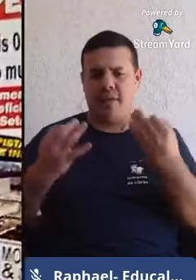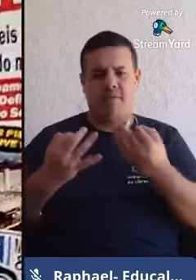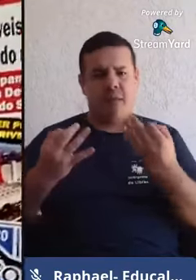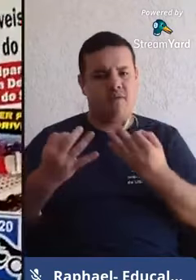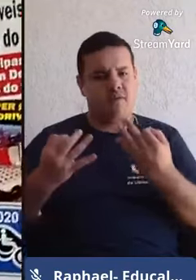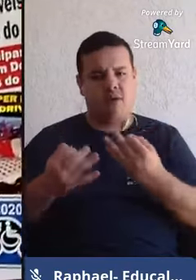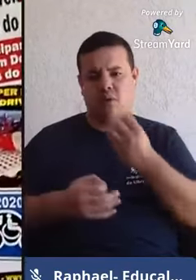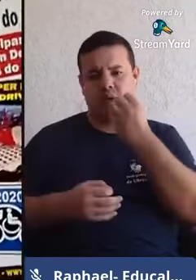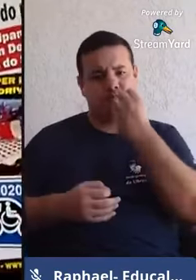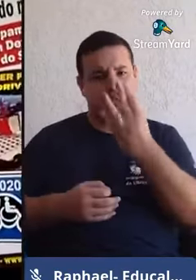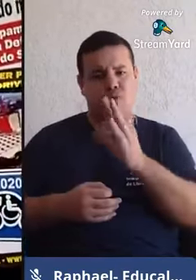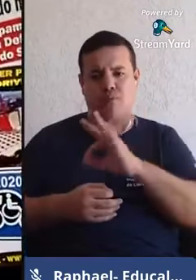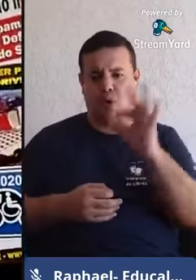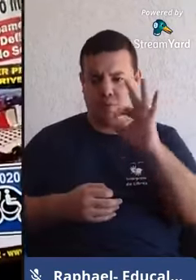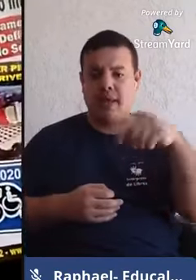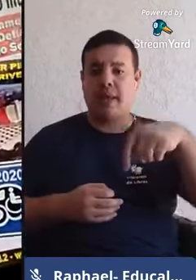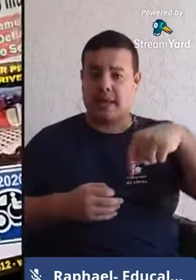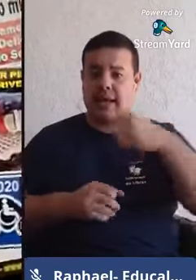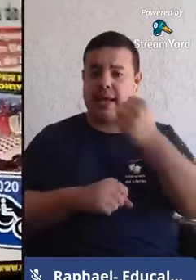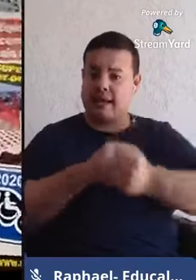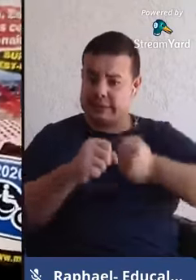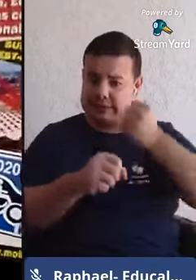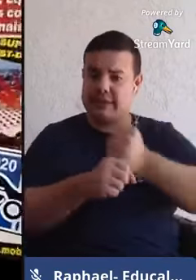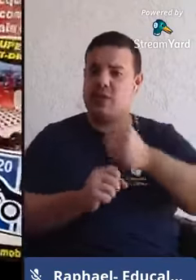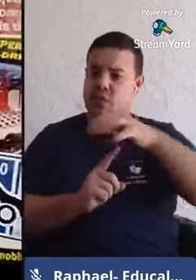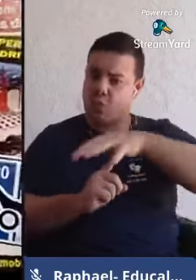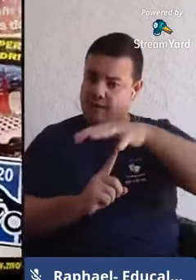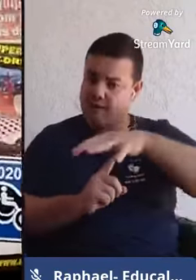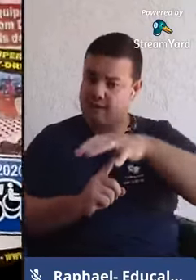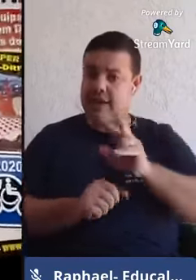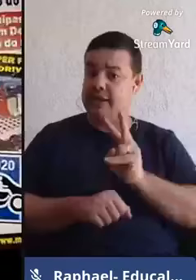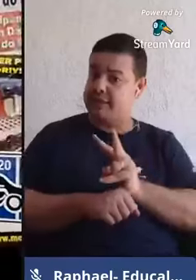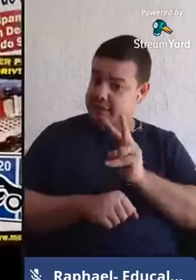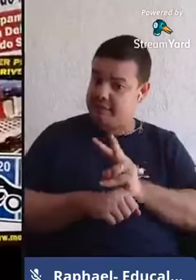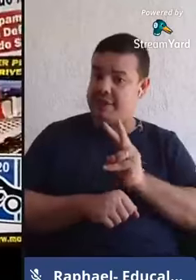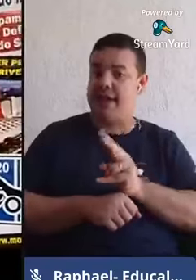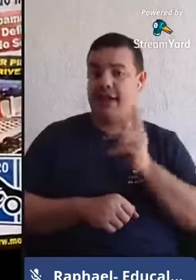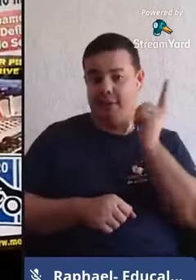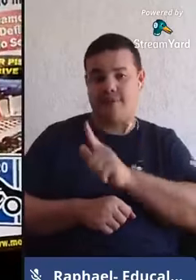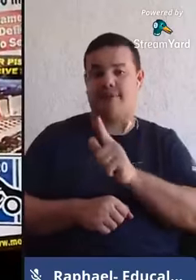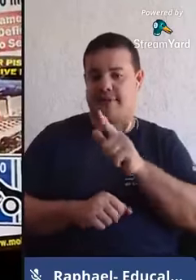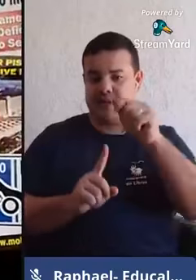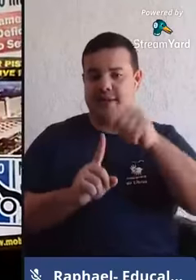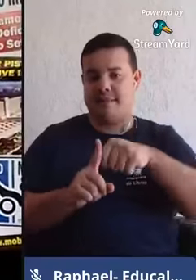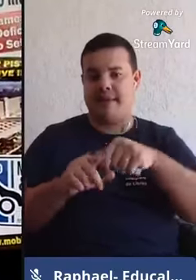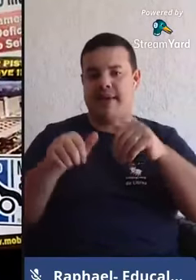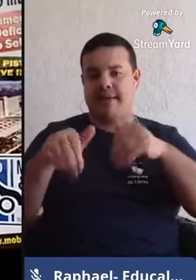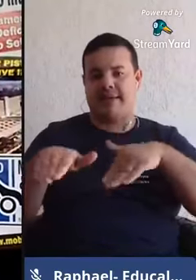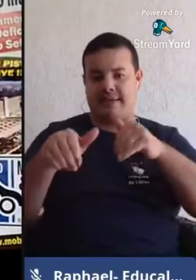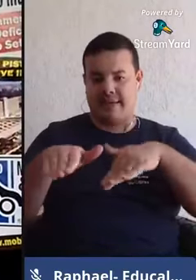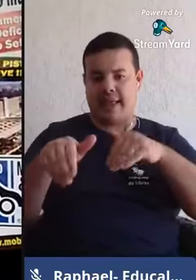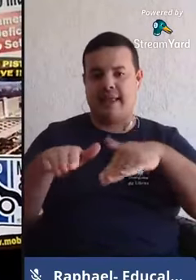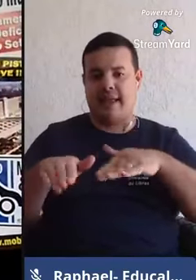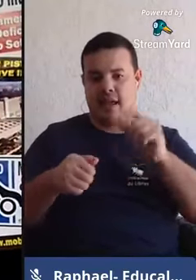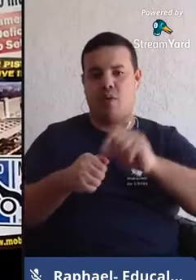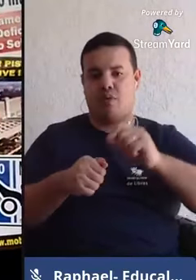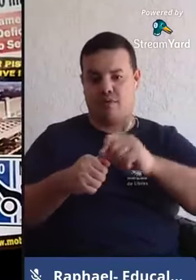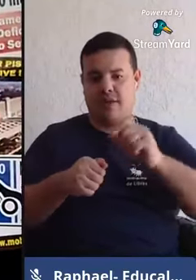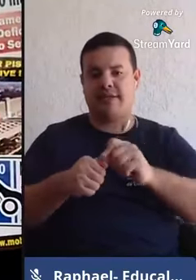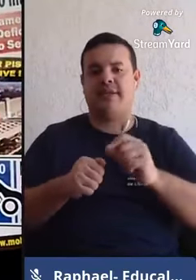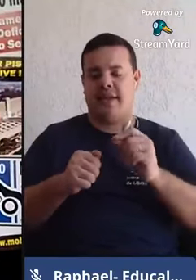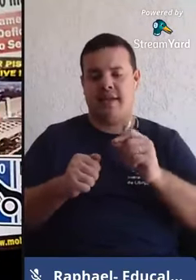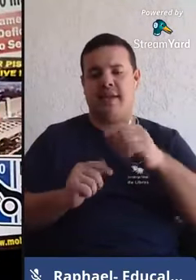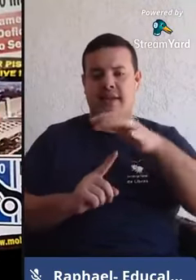esse ano, vai ser, espero eu, né? A gente espera, né, que seja em setembro mesmo, que isso tudo passe e que a feira aconteça aí